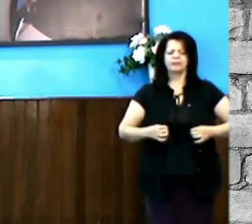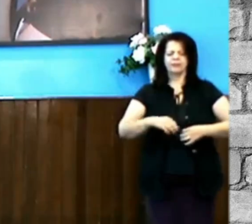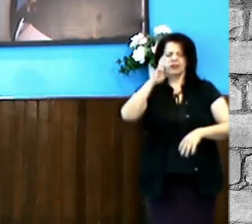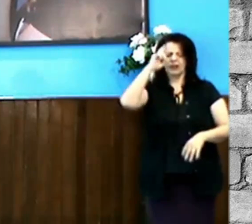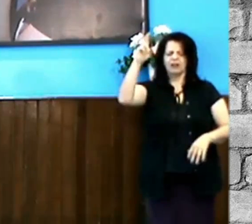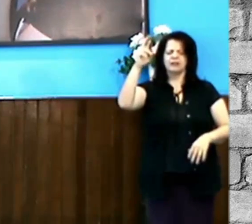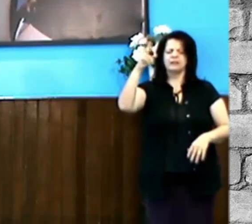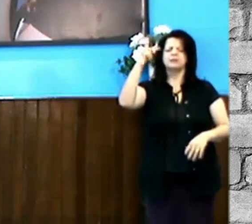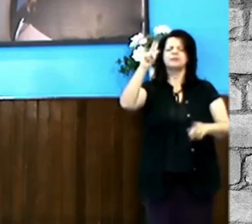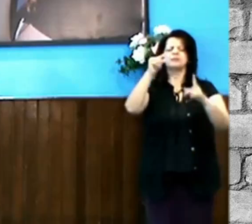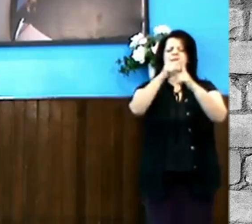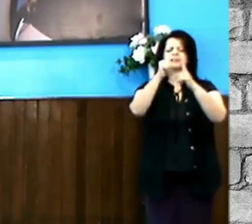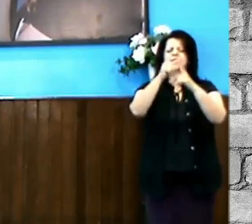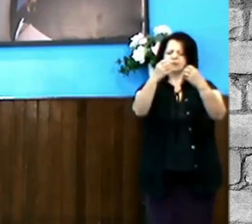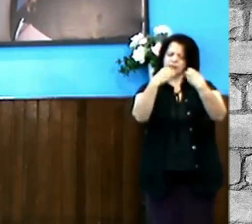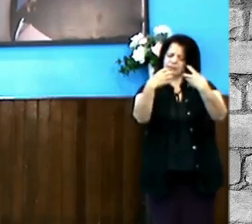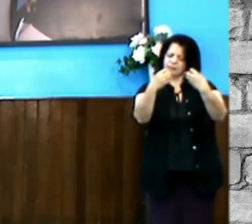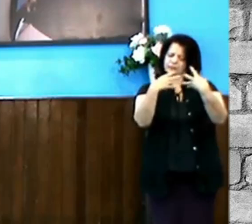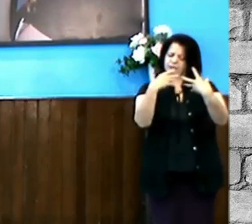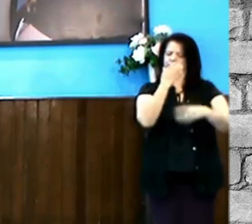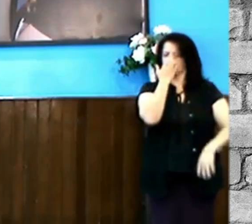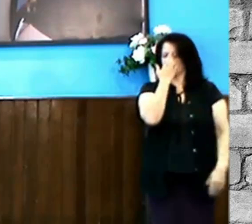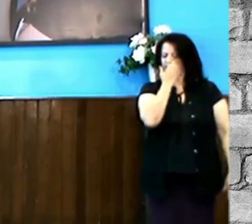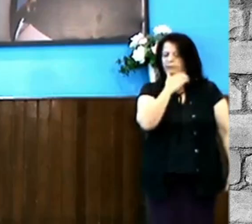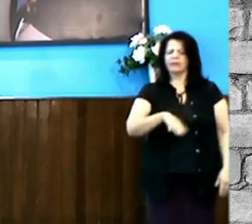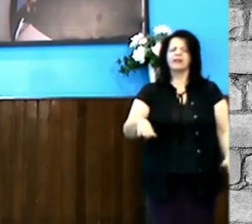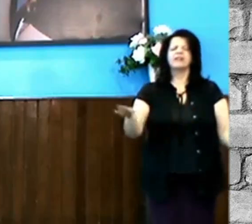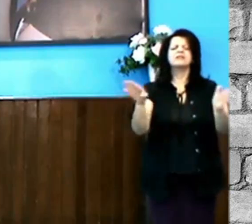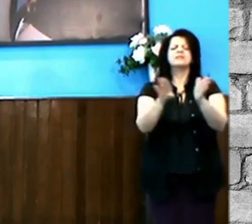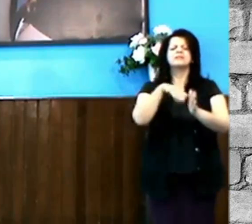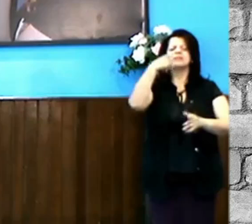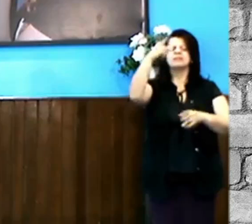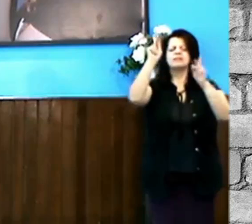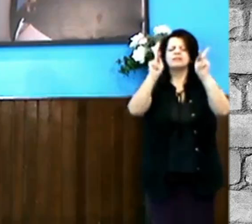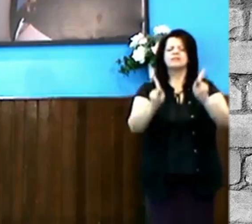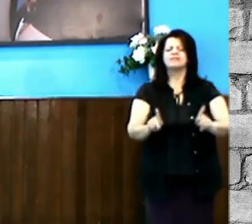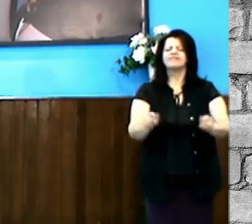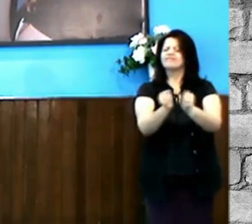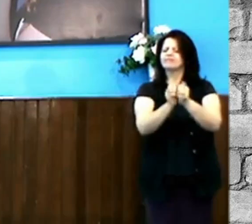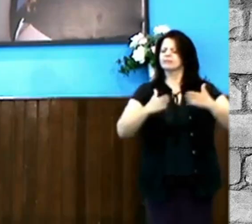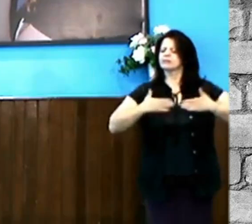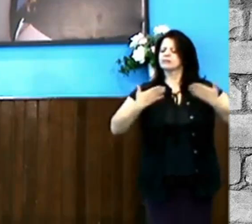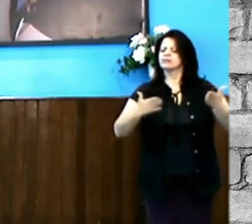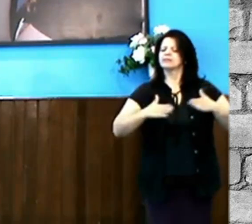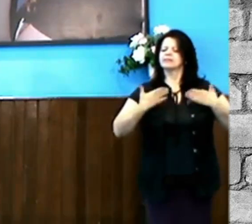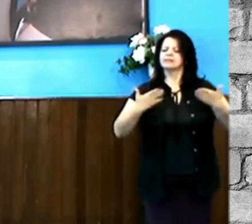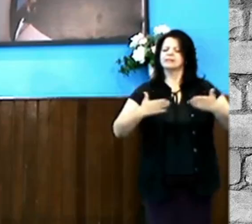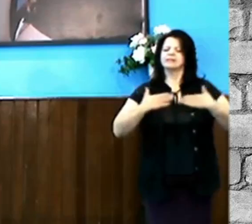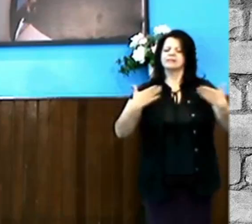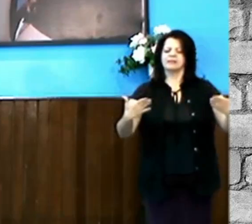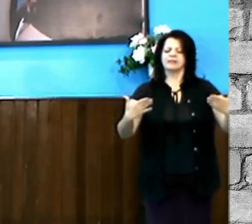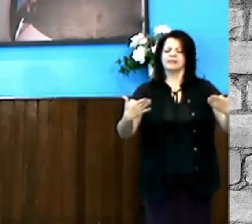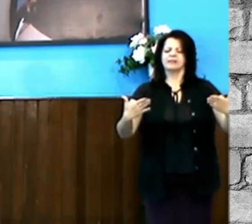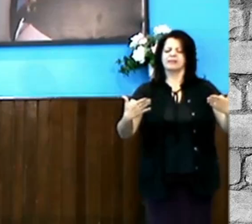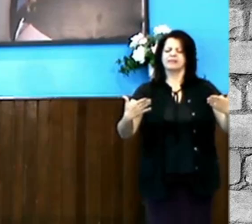Senhor, a tua palavra acaba de nos exortar a chegarmos diante da tua presença com alegria, de maneira agradável,